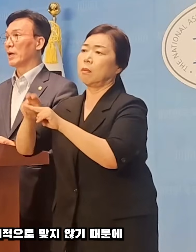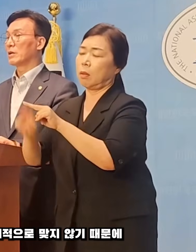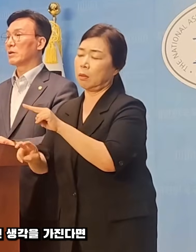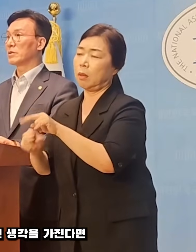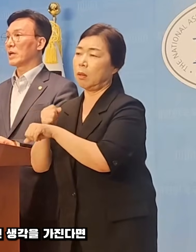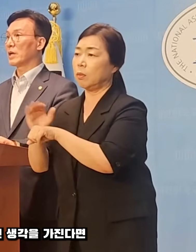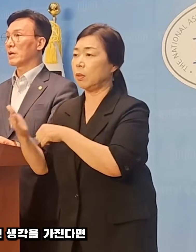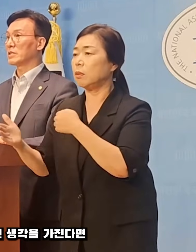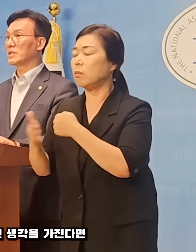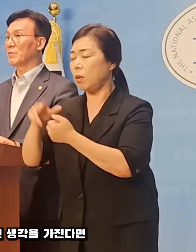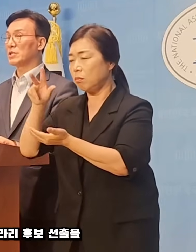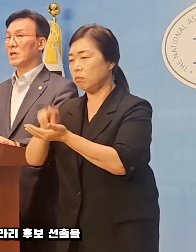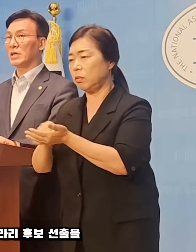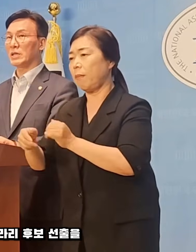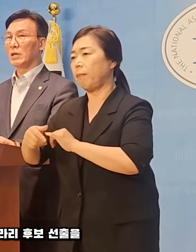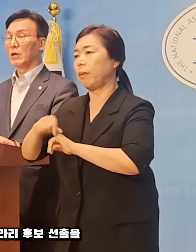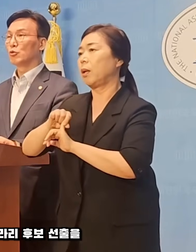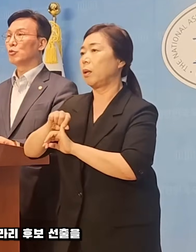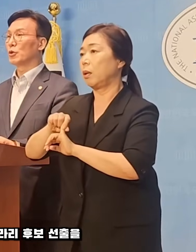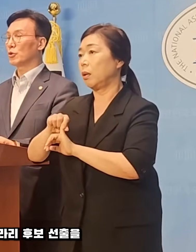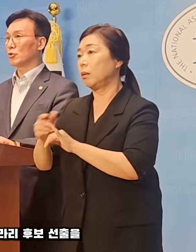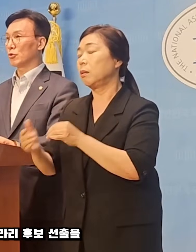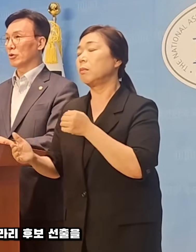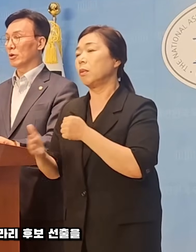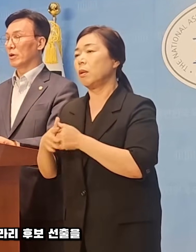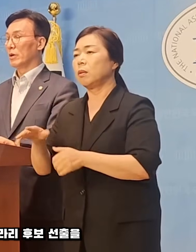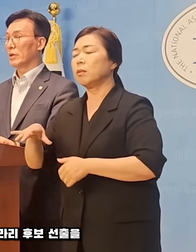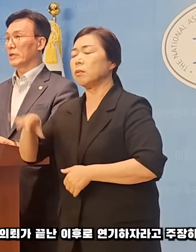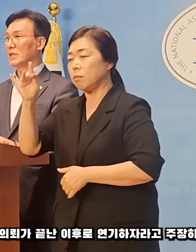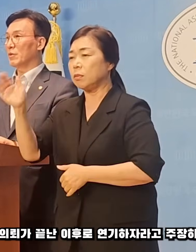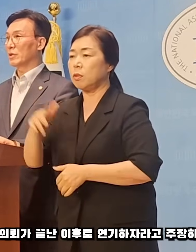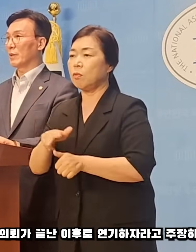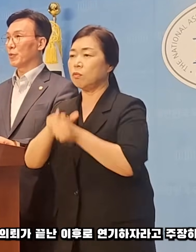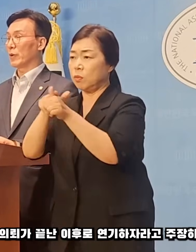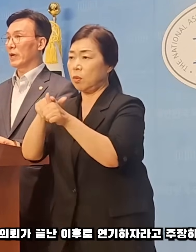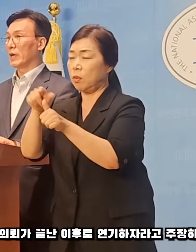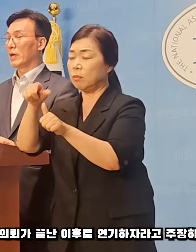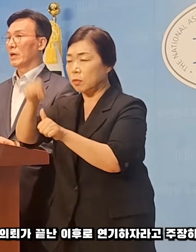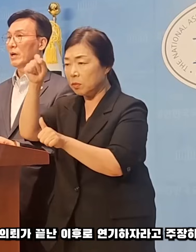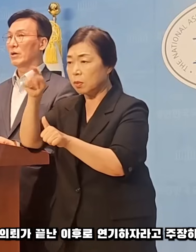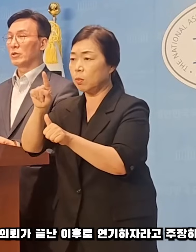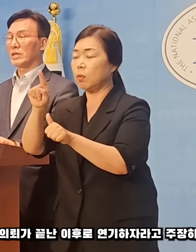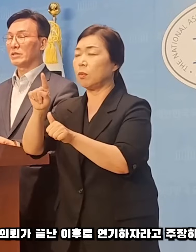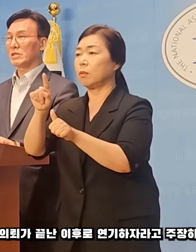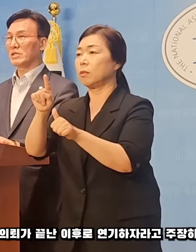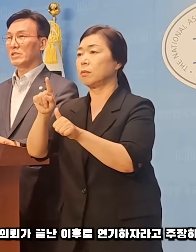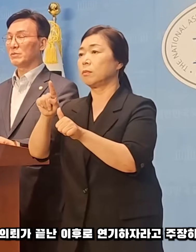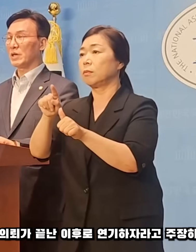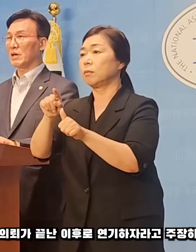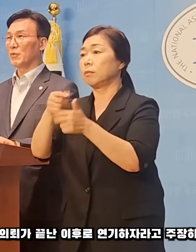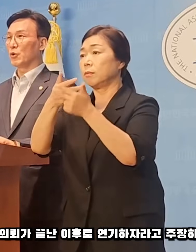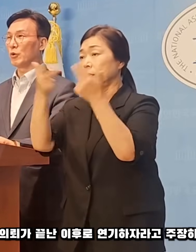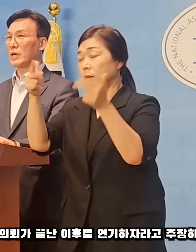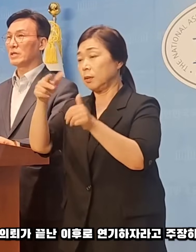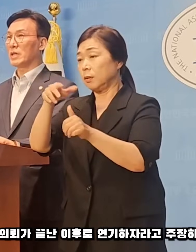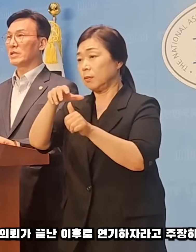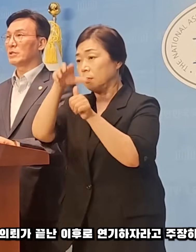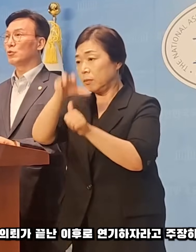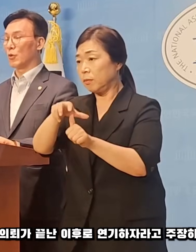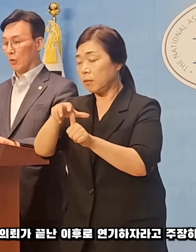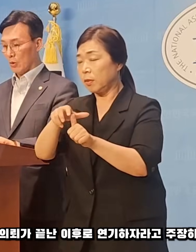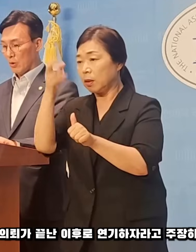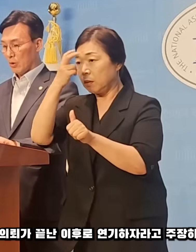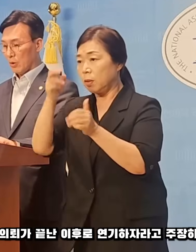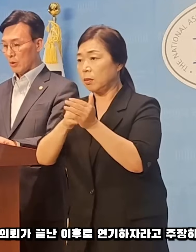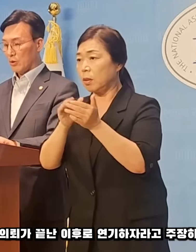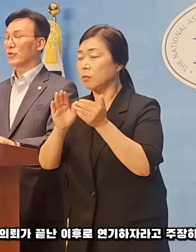때문에 그런 생각을 가진다면 차라리 후보 선출을 이재명 대표의 영장실질심사가 명료하게 끝난